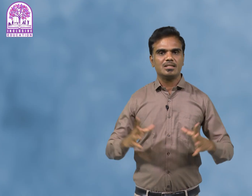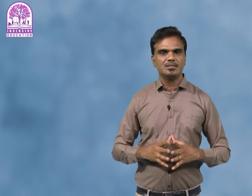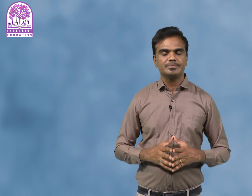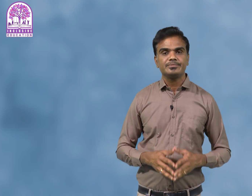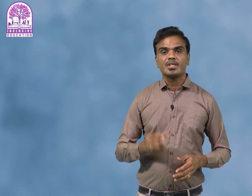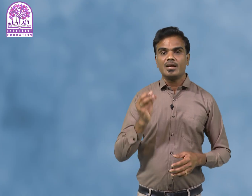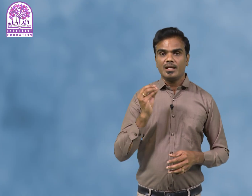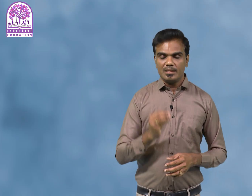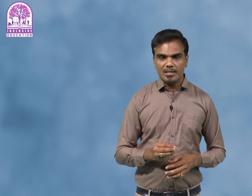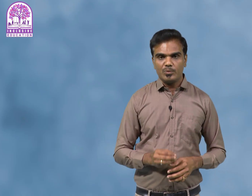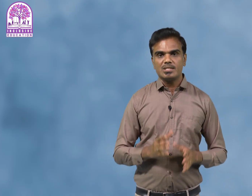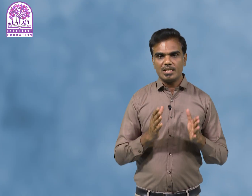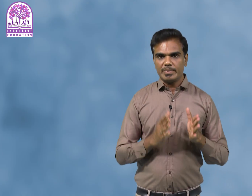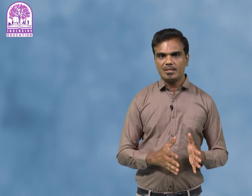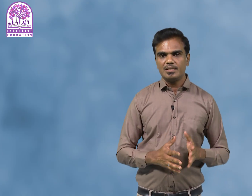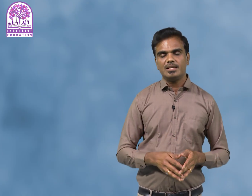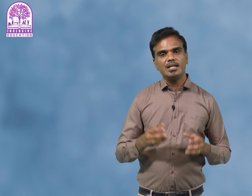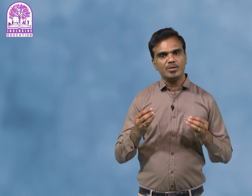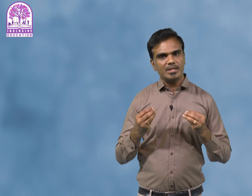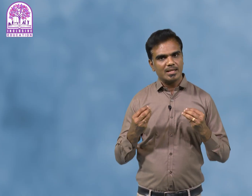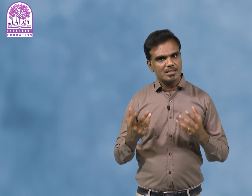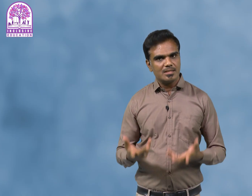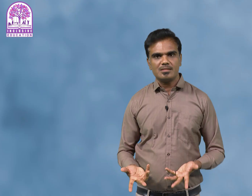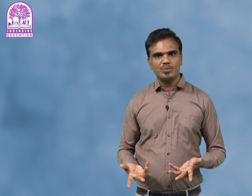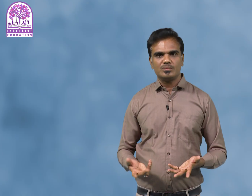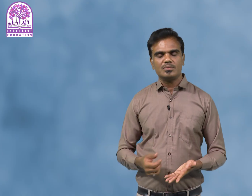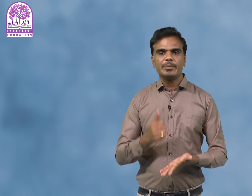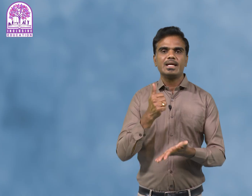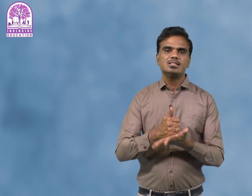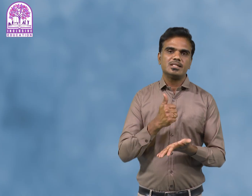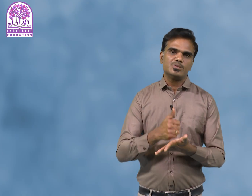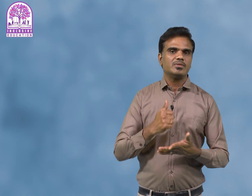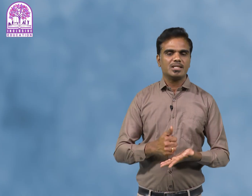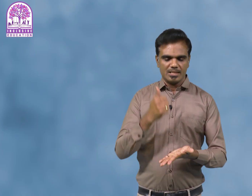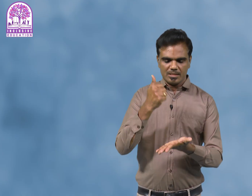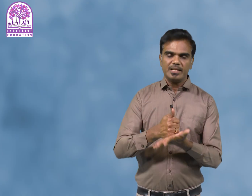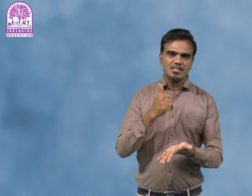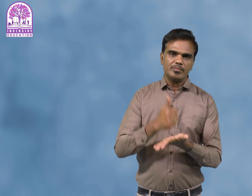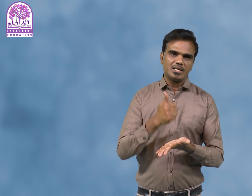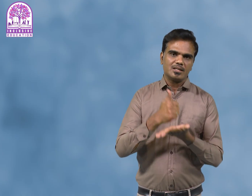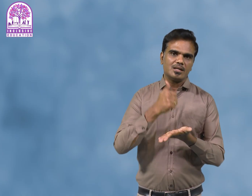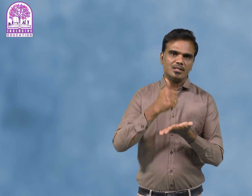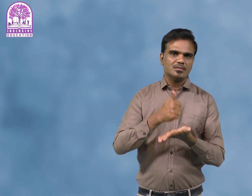இருக்குது. இதில் உள்ள சட்னி மட்டும்தானே இல்லை, இன்னும் நிறைய சட்னிஸ் இருக்கும். இப்போ இஞ்சி சட்னி சொல்லுவாங்க, இஞ்சினா இஞ்சி காமிப்பாங்க, கார்லிக்,